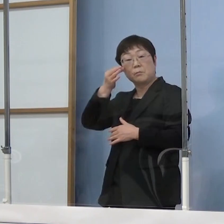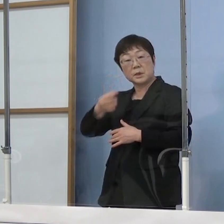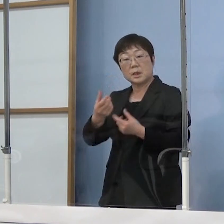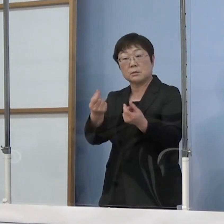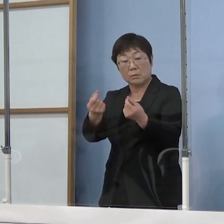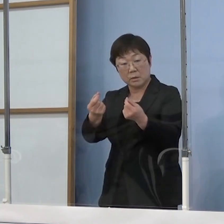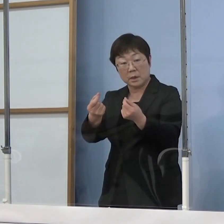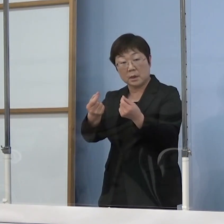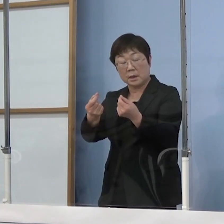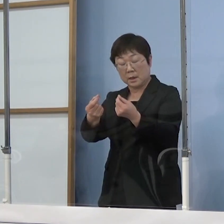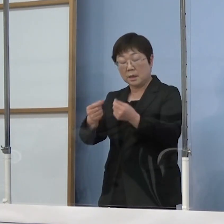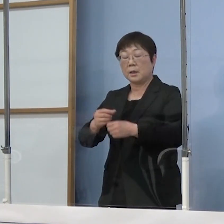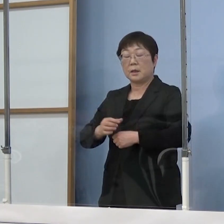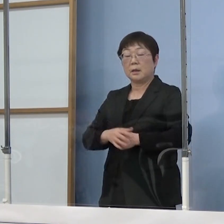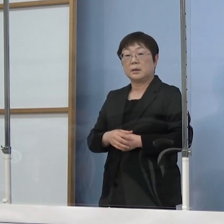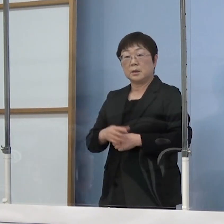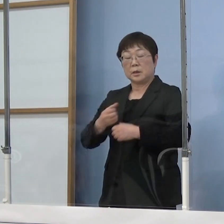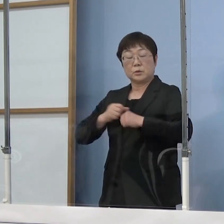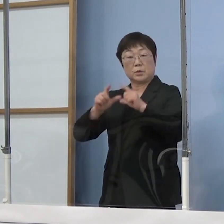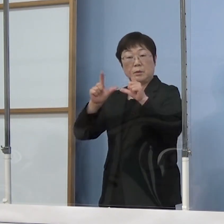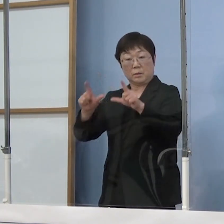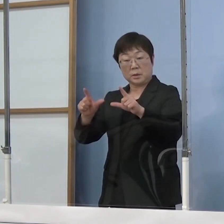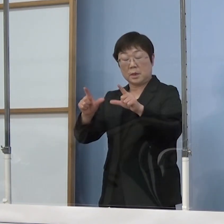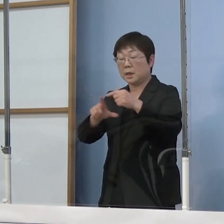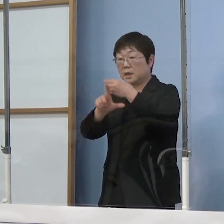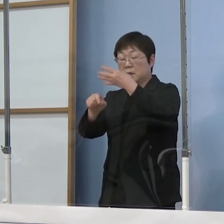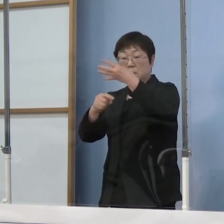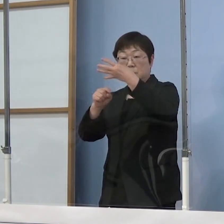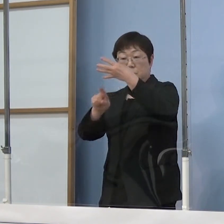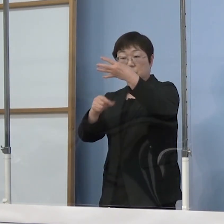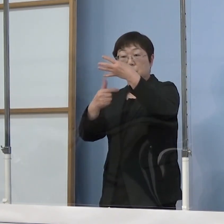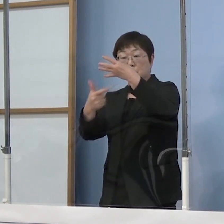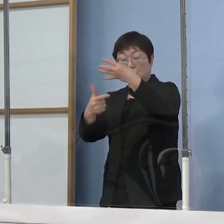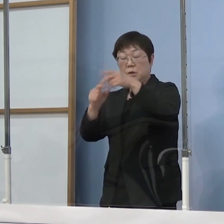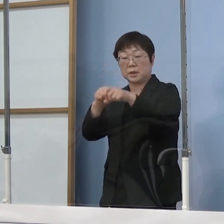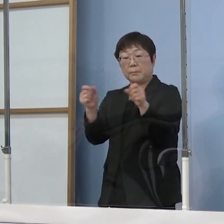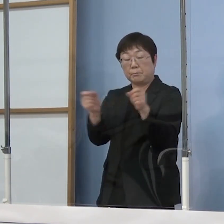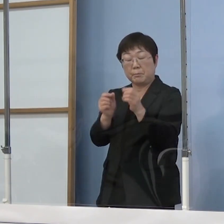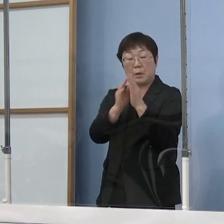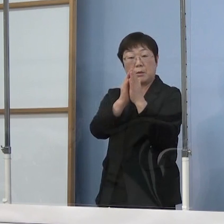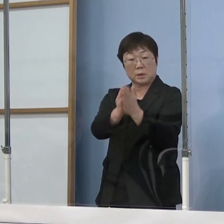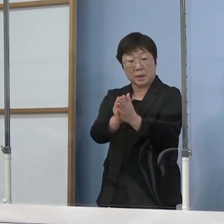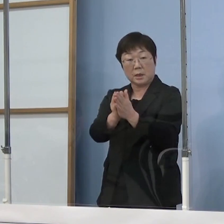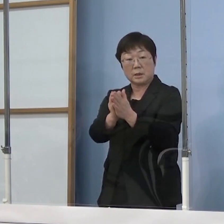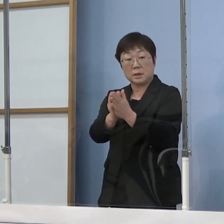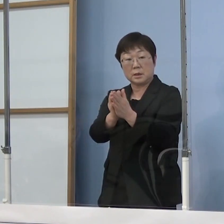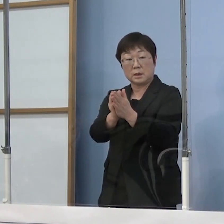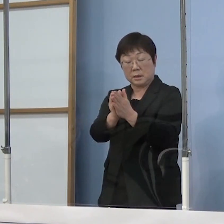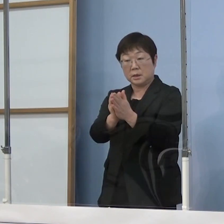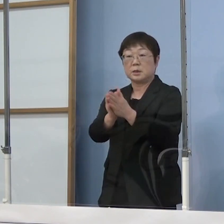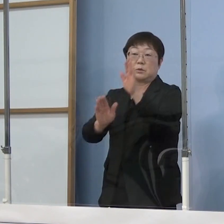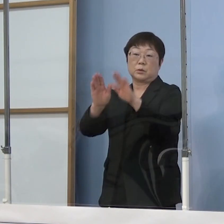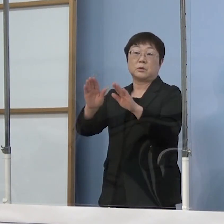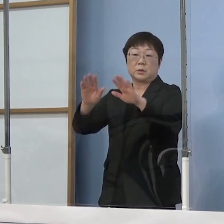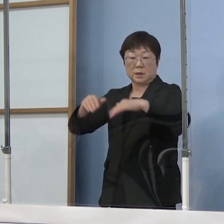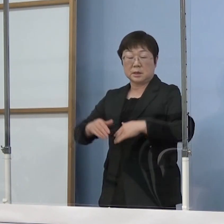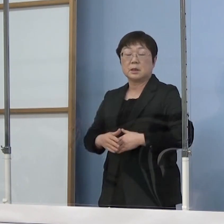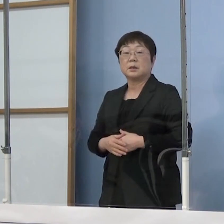通り、アラートをすでに出されていて、16日には辞退をするという時点でした。